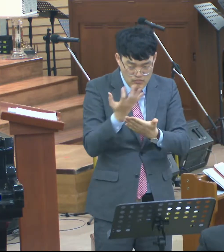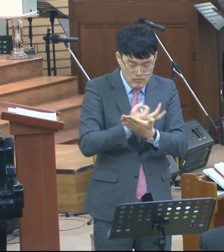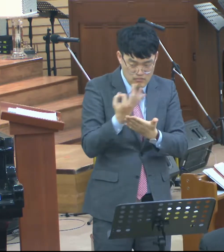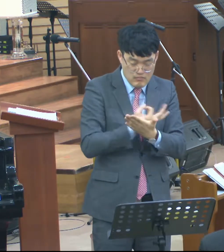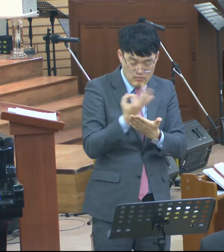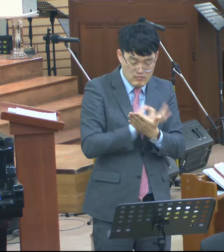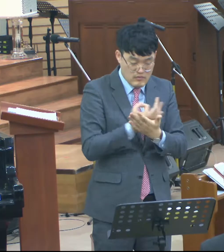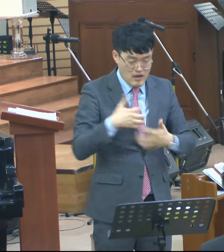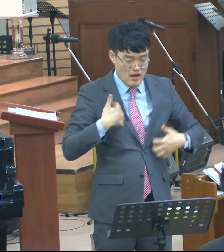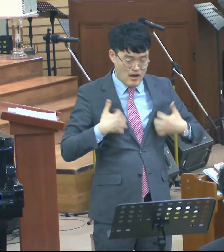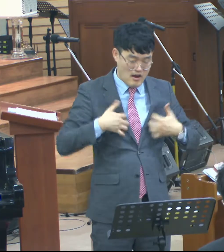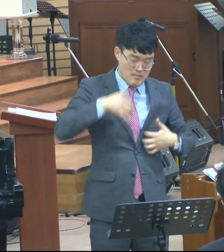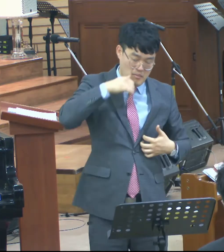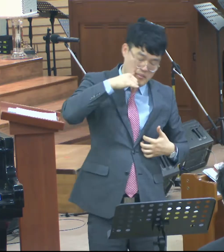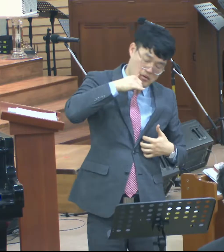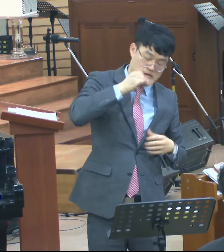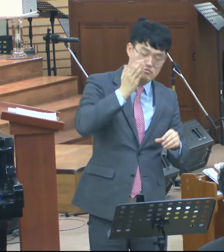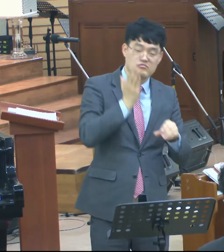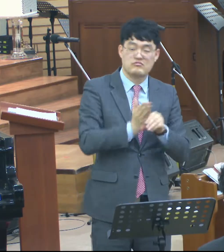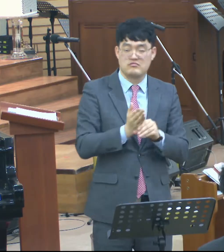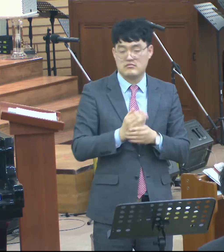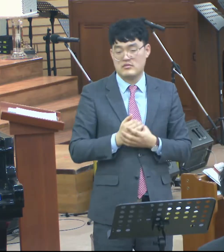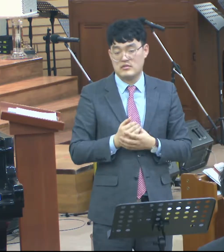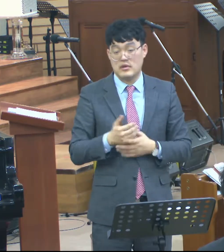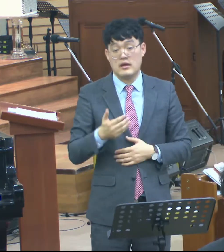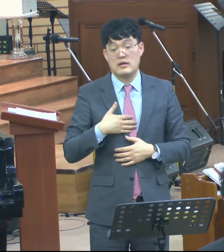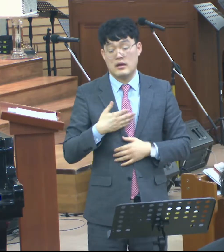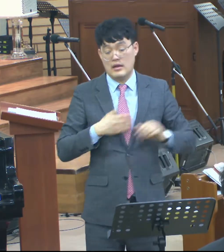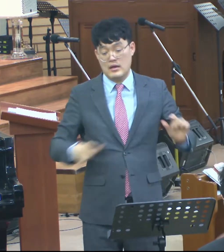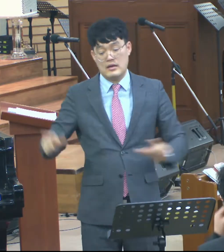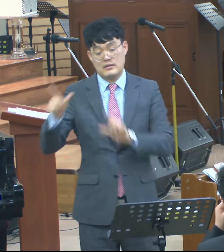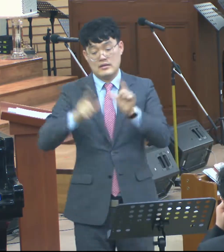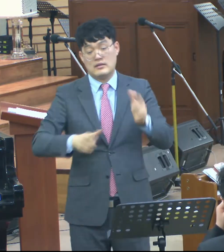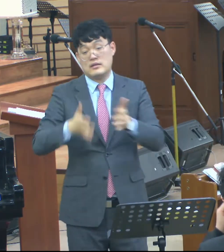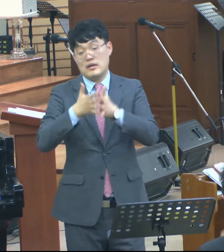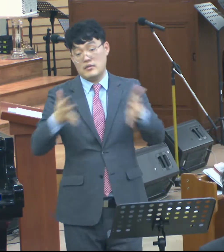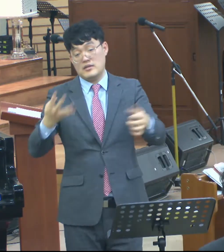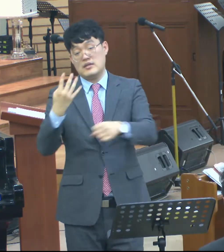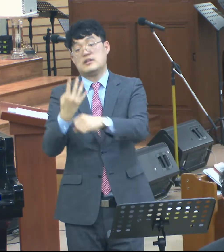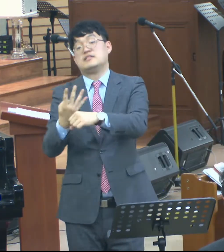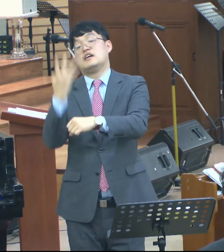제가 사는 아파트를 4년 전에 샀으면요. 우리 교회는 4억을 벌었어요.